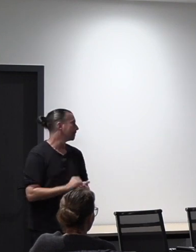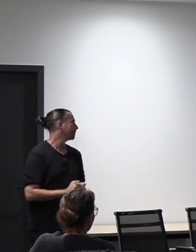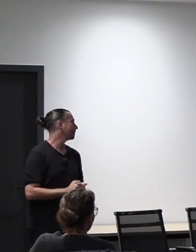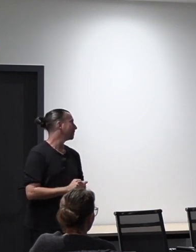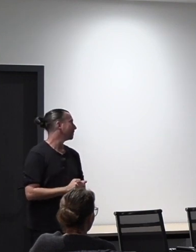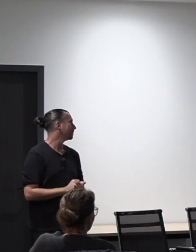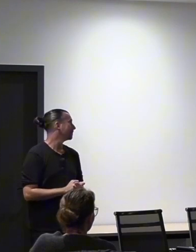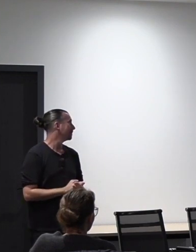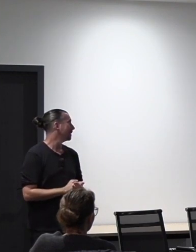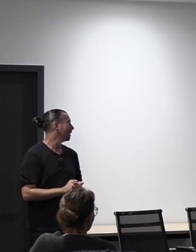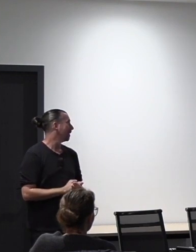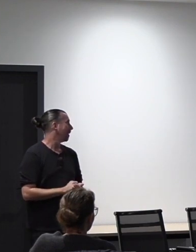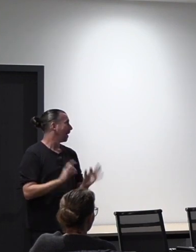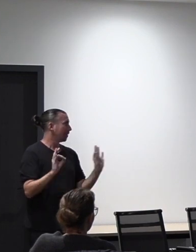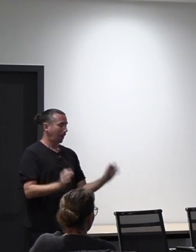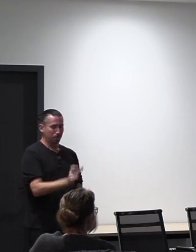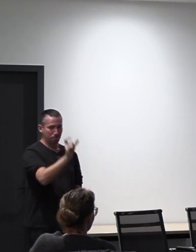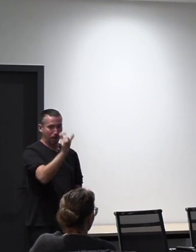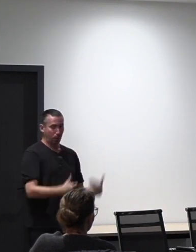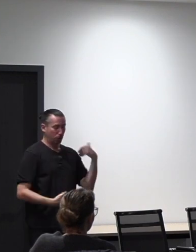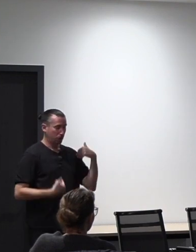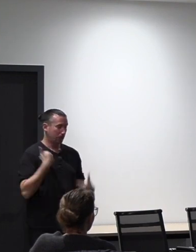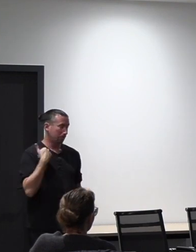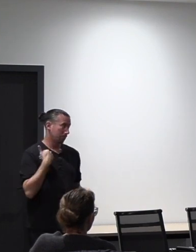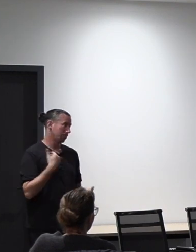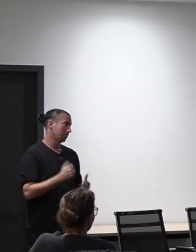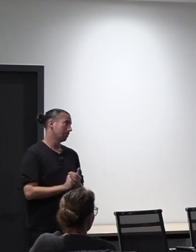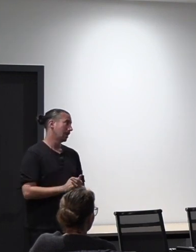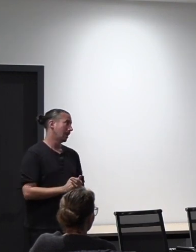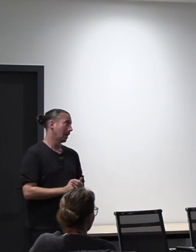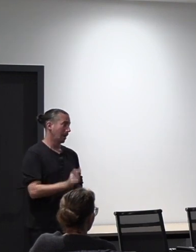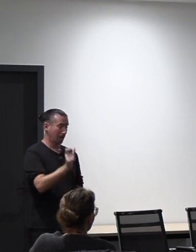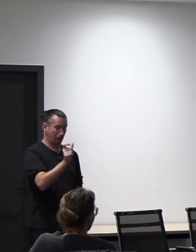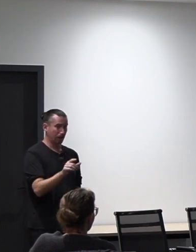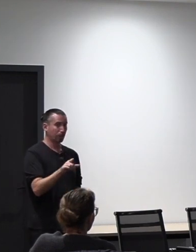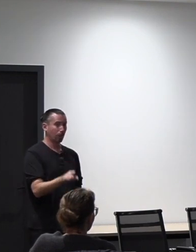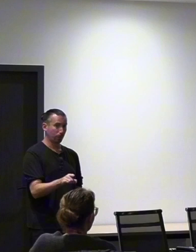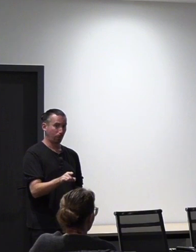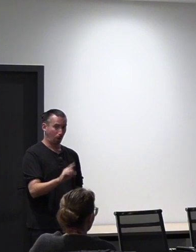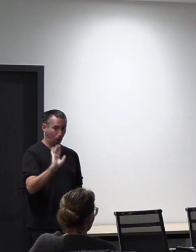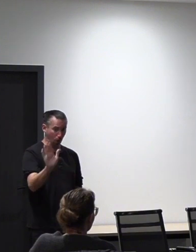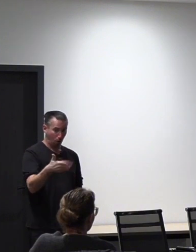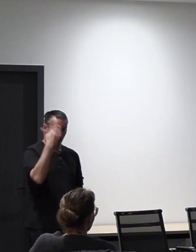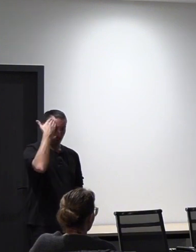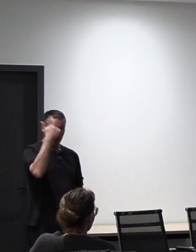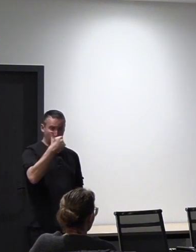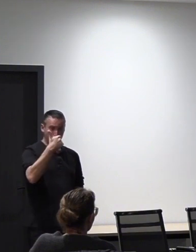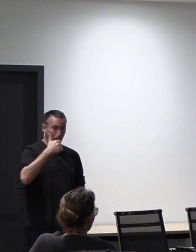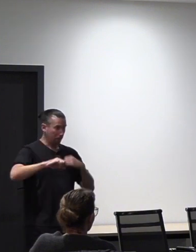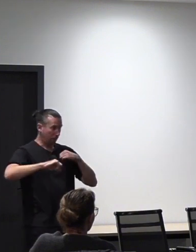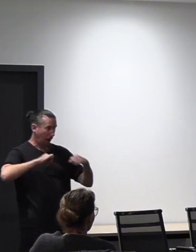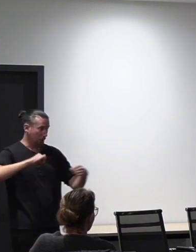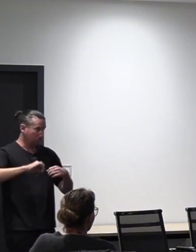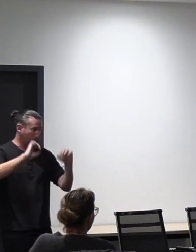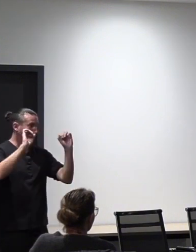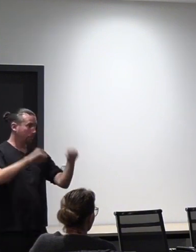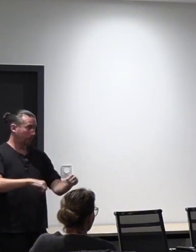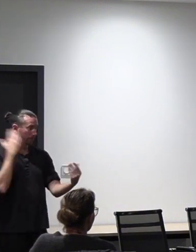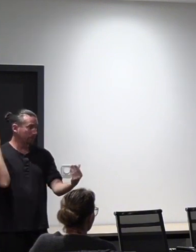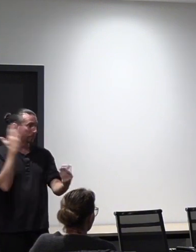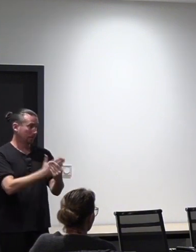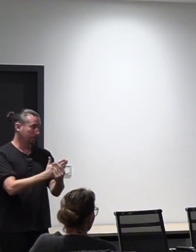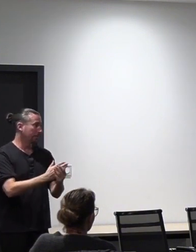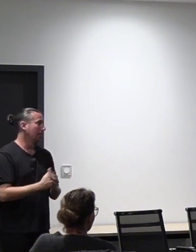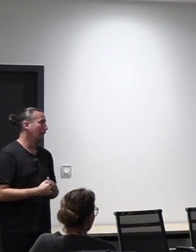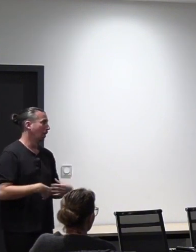sait. Et le sujet handicapé, c'est un sujet qui doit être reconnu comme capable d'agir. Et la